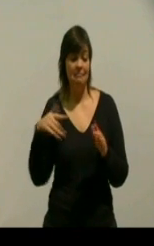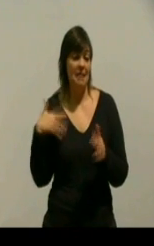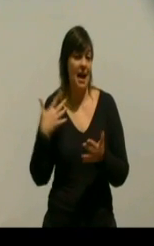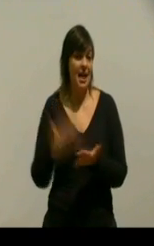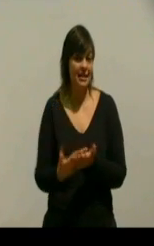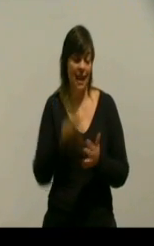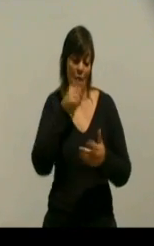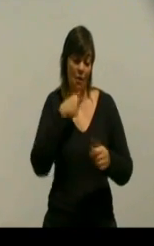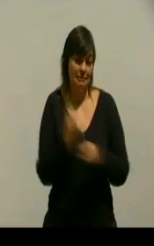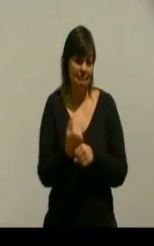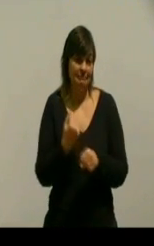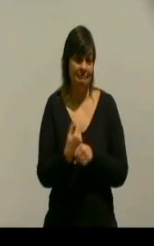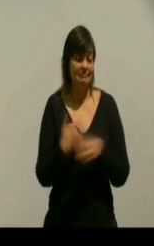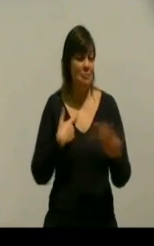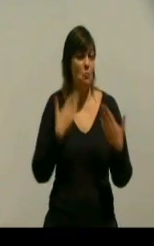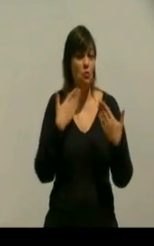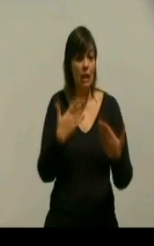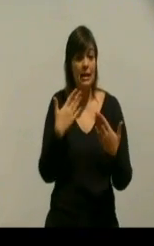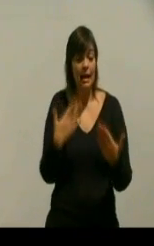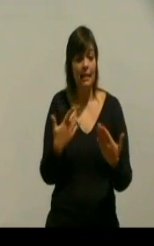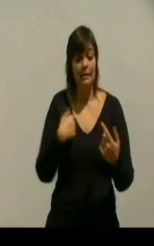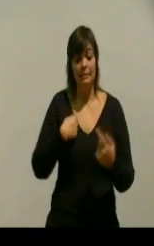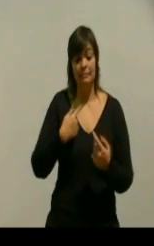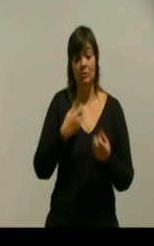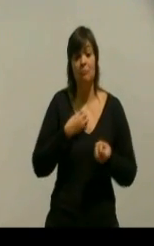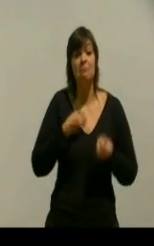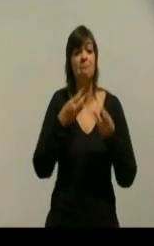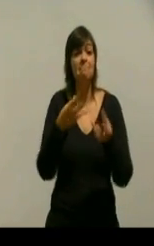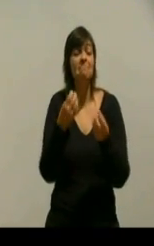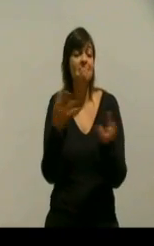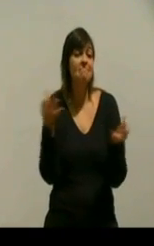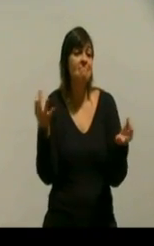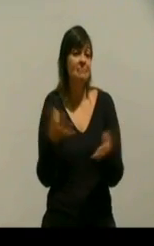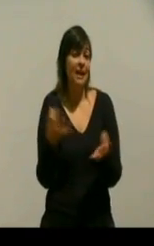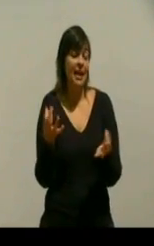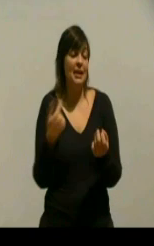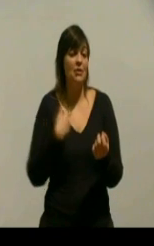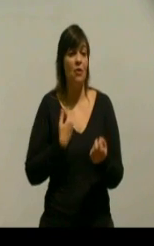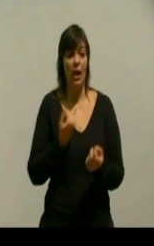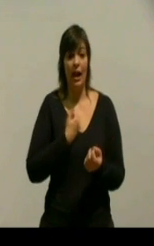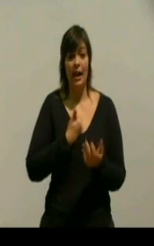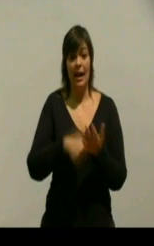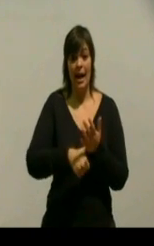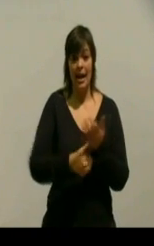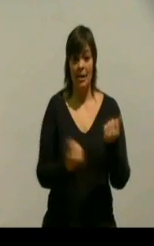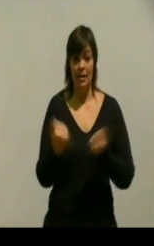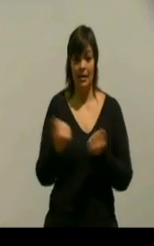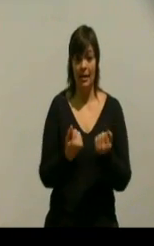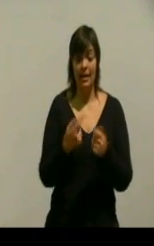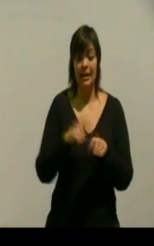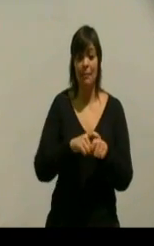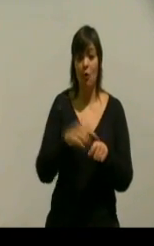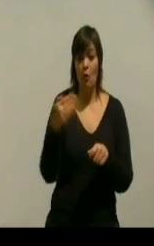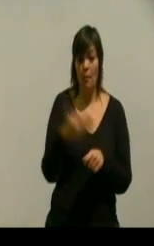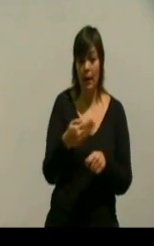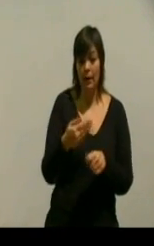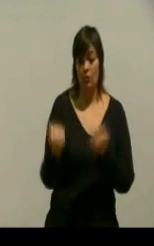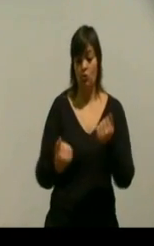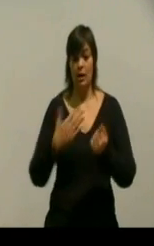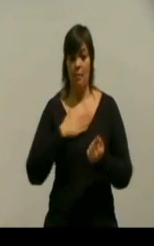contar. Muchas gracias. Deciros que tengo carnet de conducir tipo B, vehículo